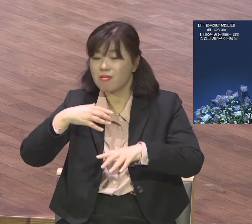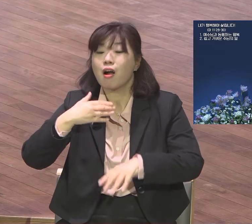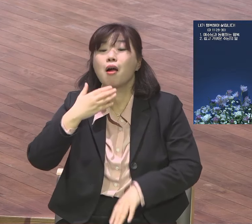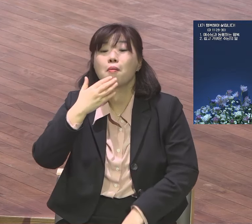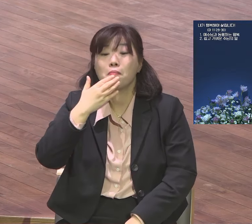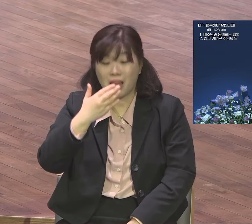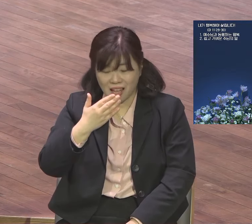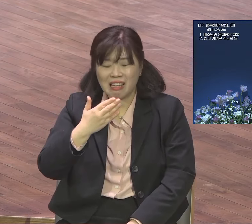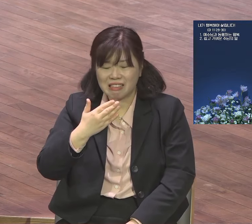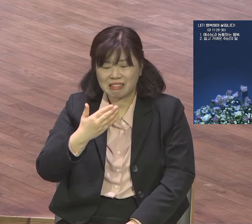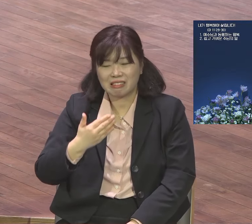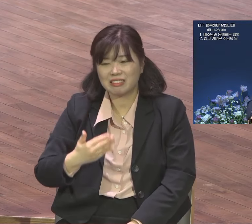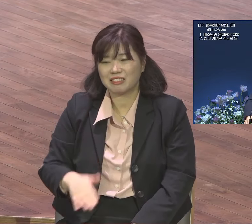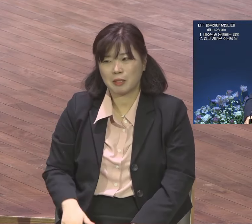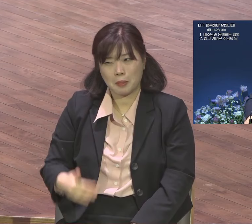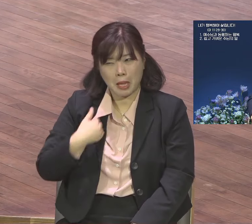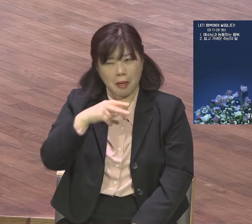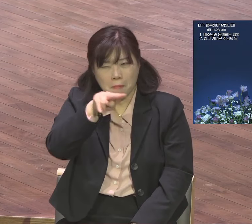정상 상태입니다.